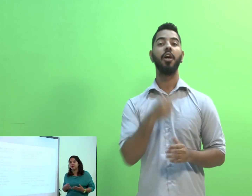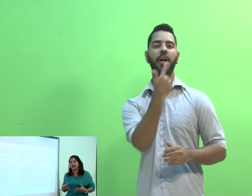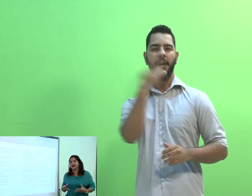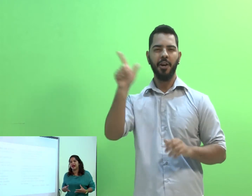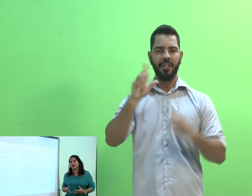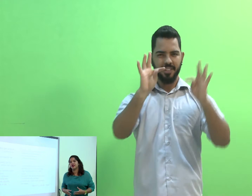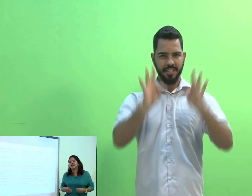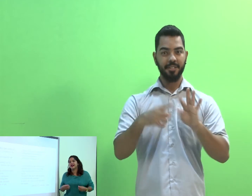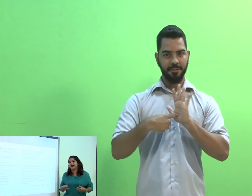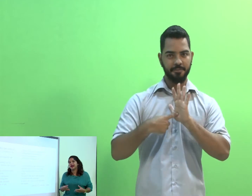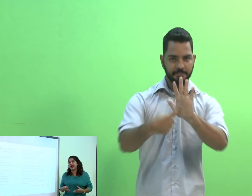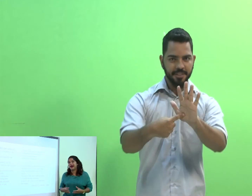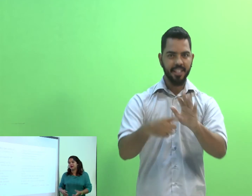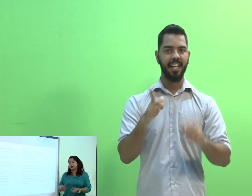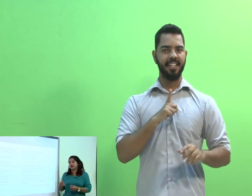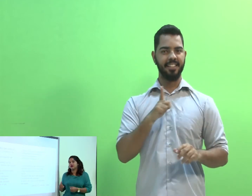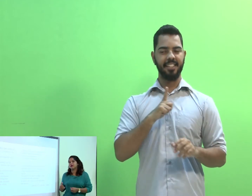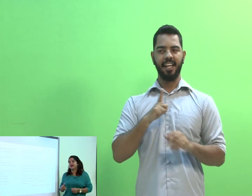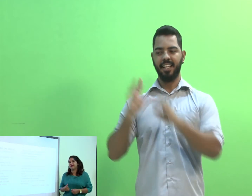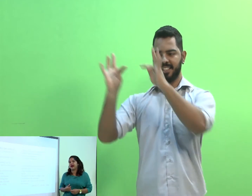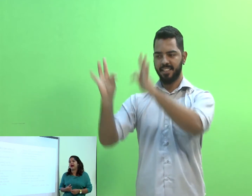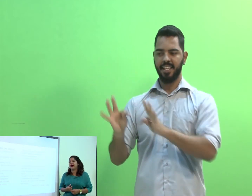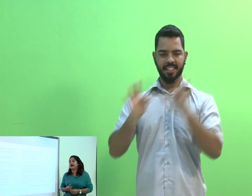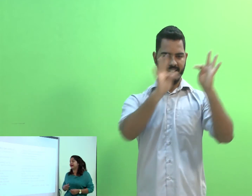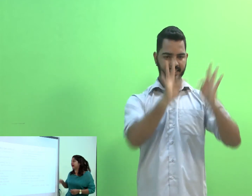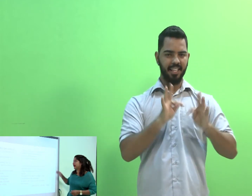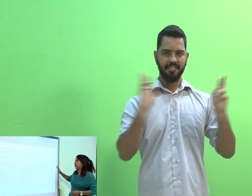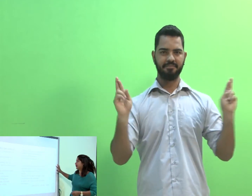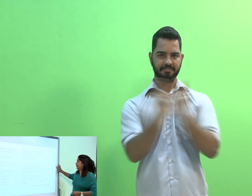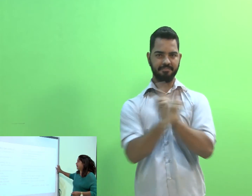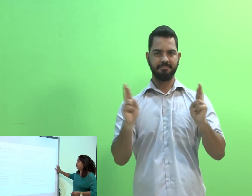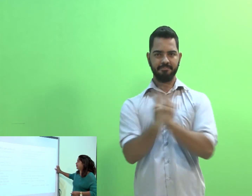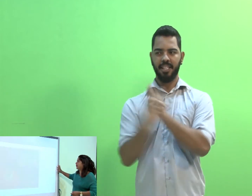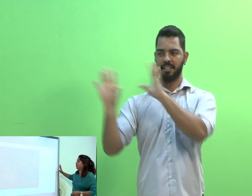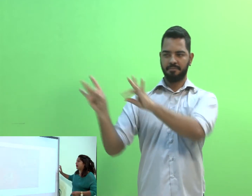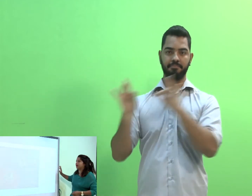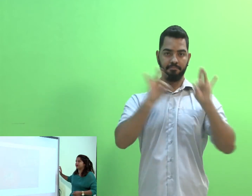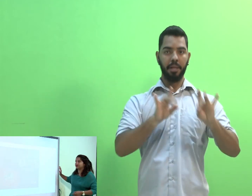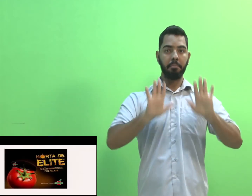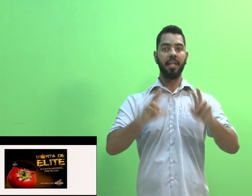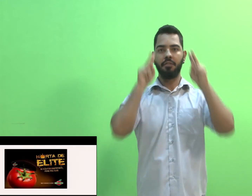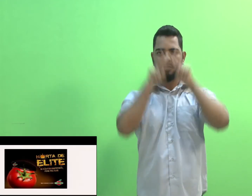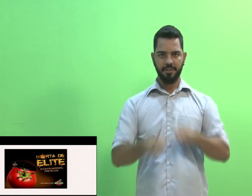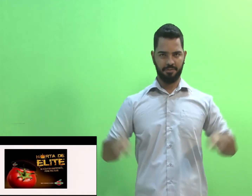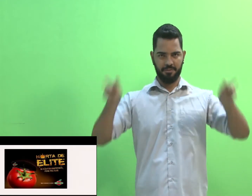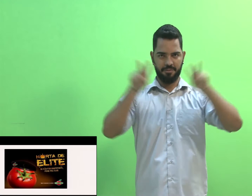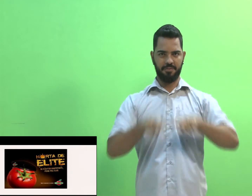de intertextualidade. Nesse caso, nós vamos observar a intertextualidade visual.